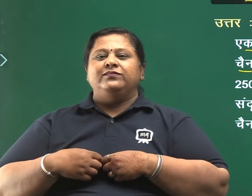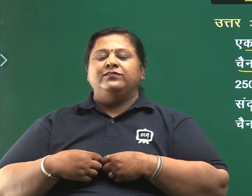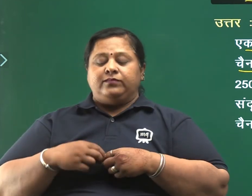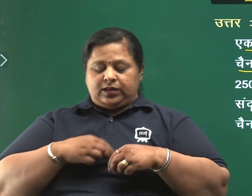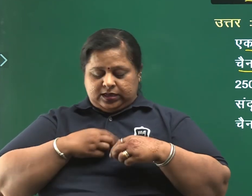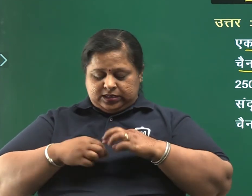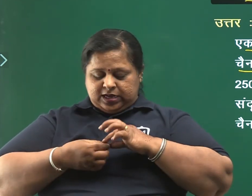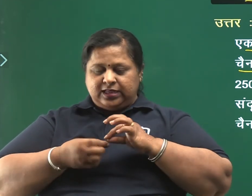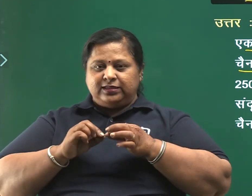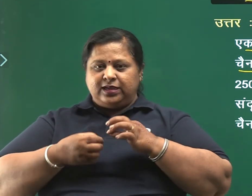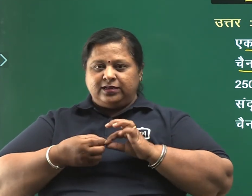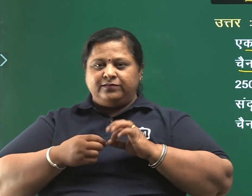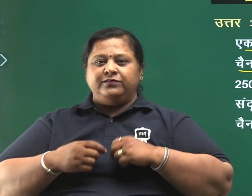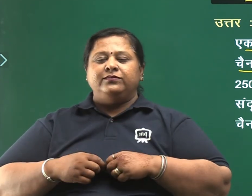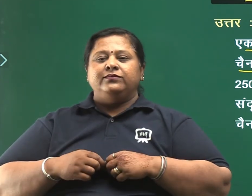चेन से